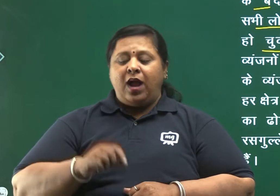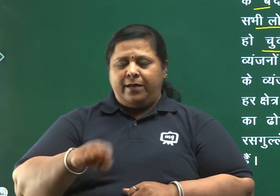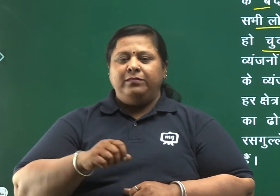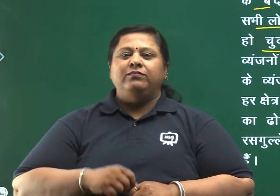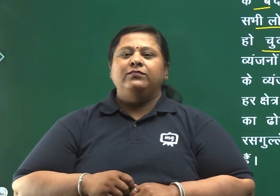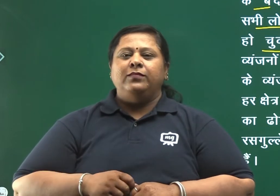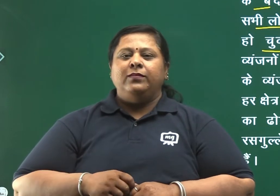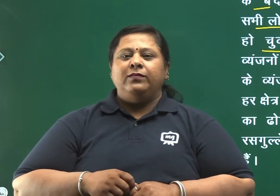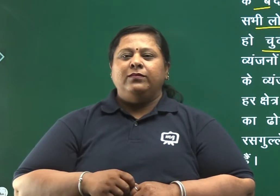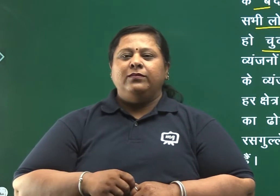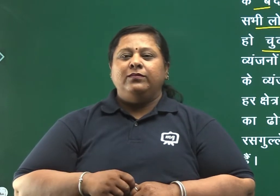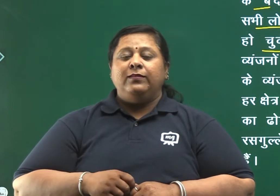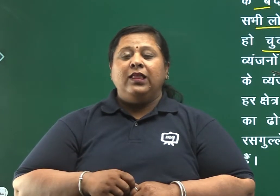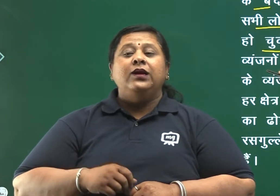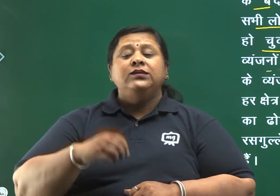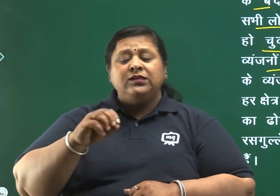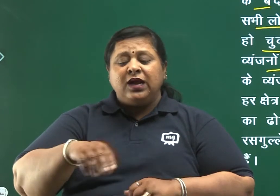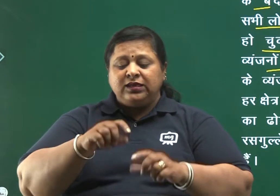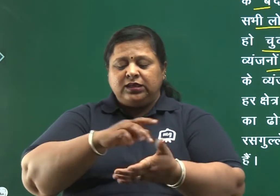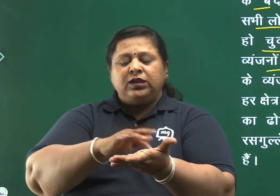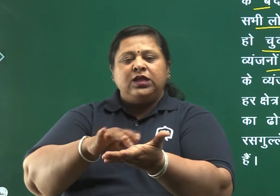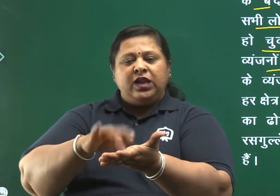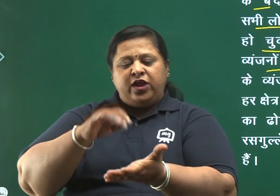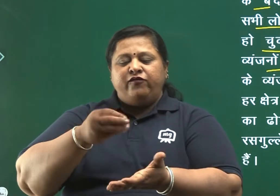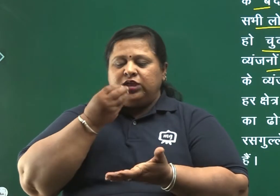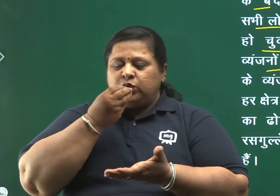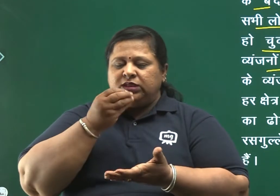अब स्थानीय व्यंजनों के साथ